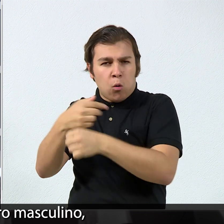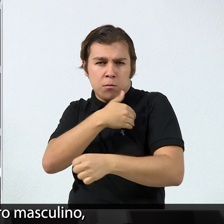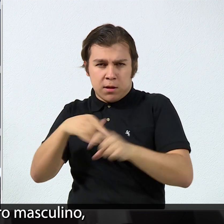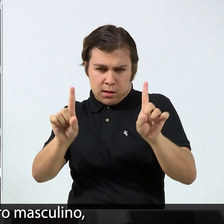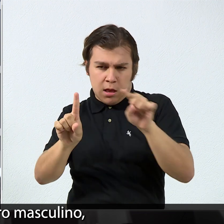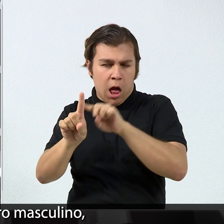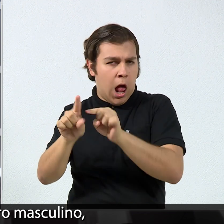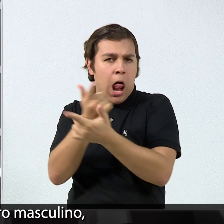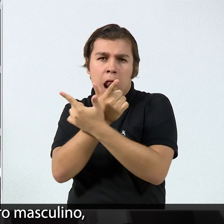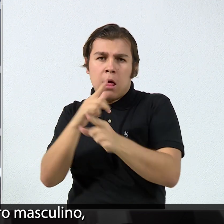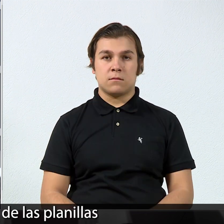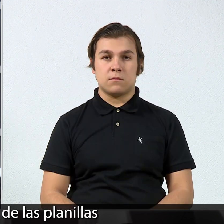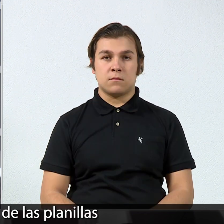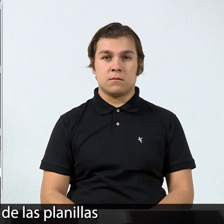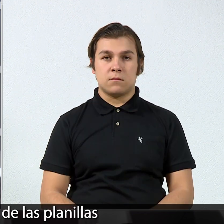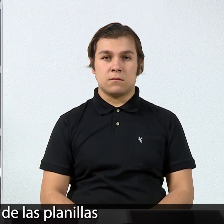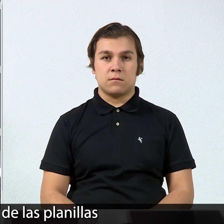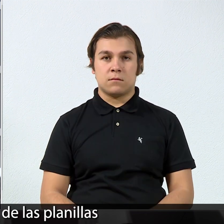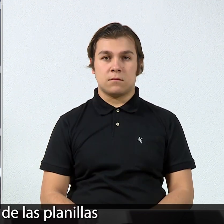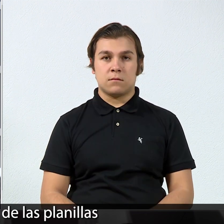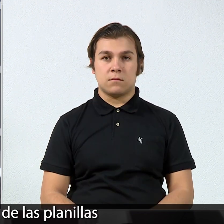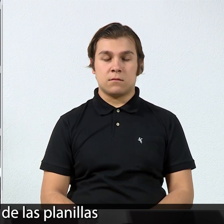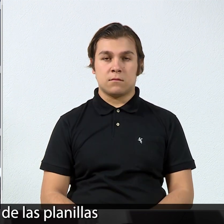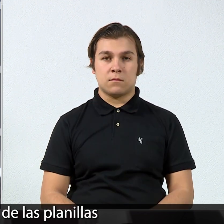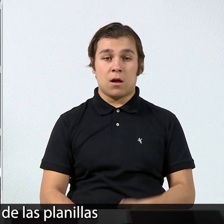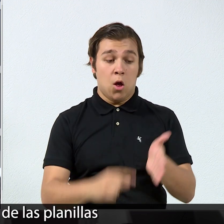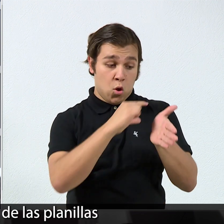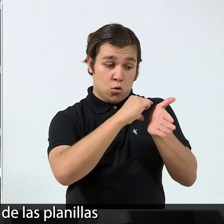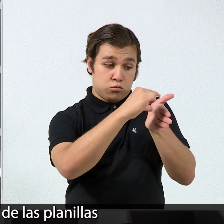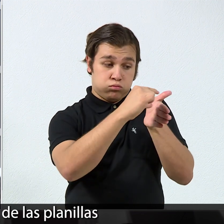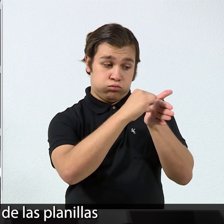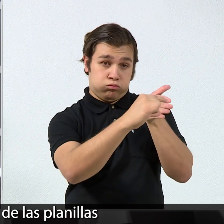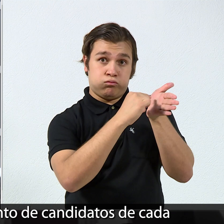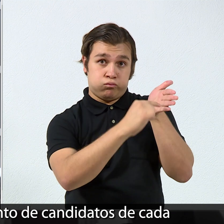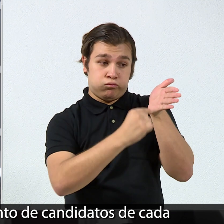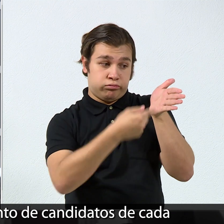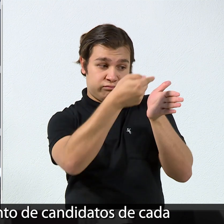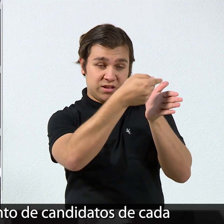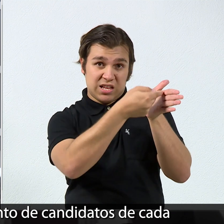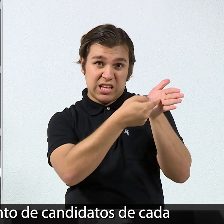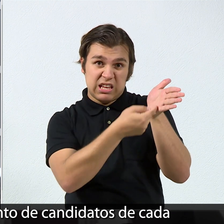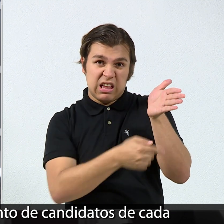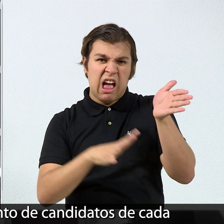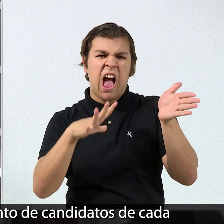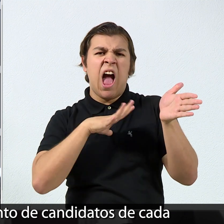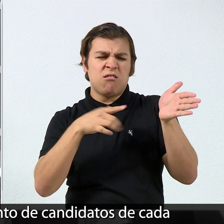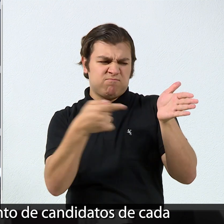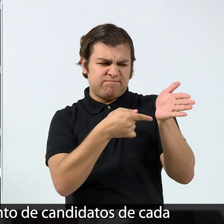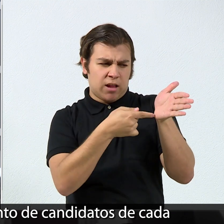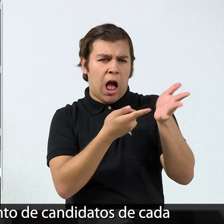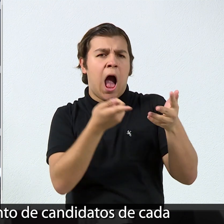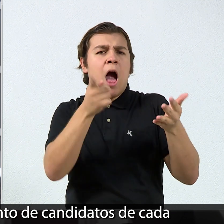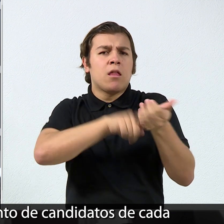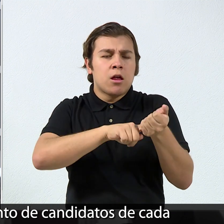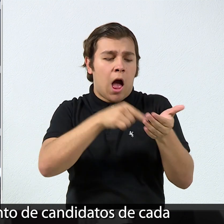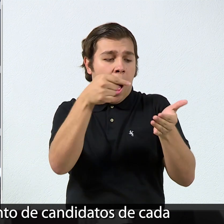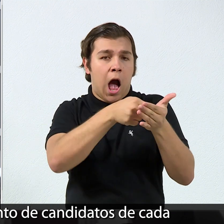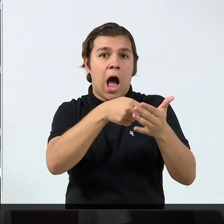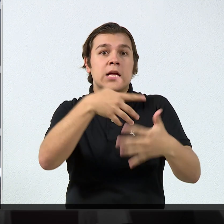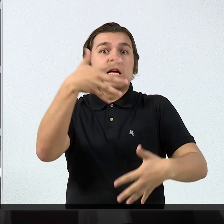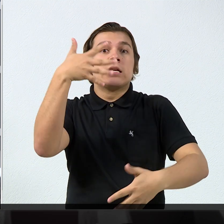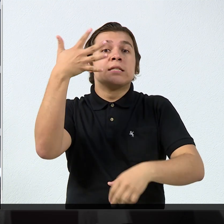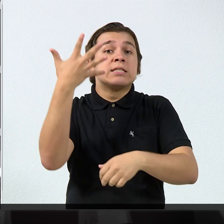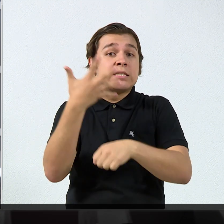podrá ser de cualquier género. La integración de las planillas que presenten será un 50% de candidatos de cada